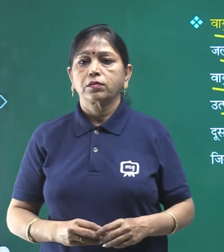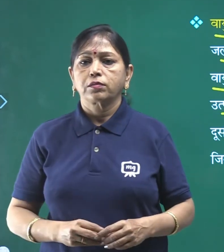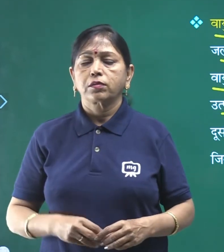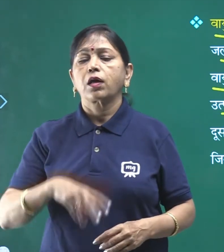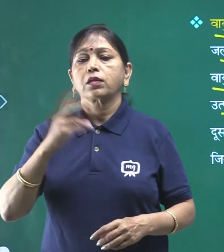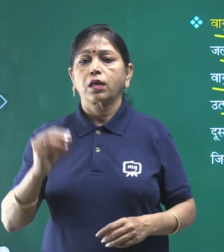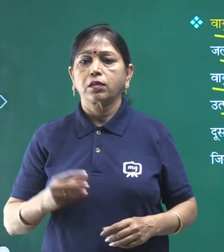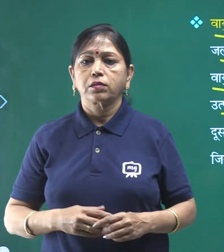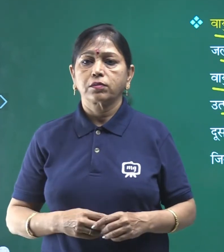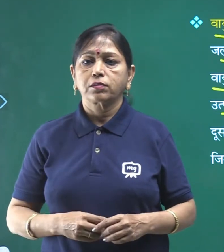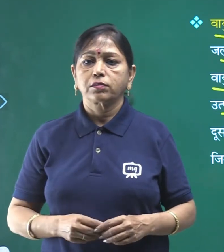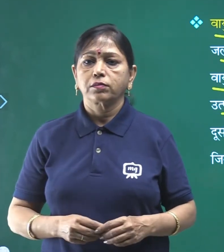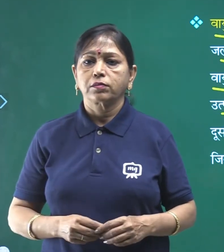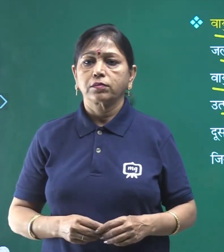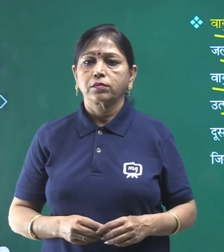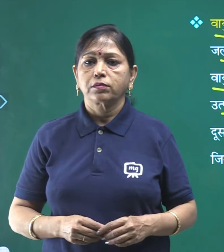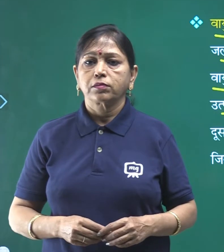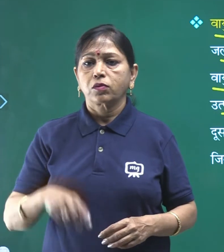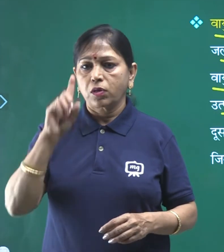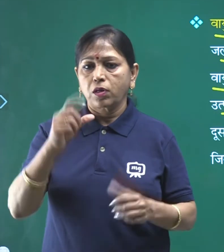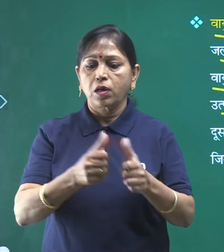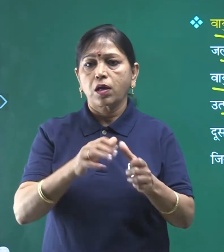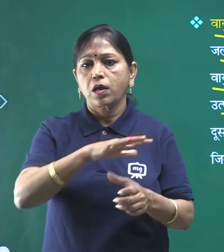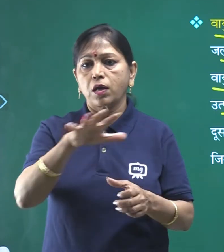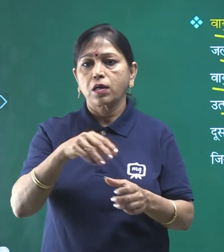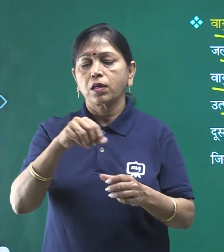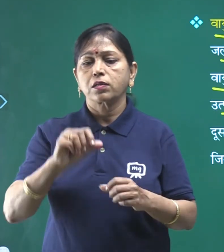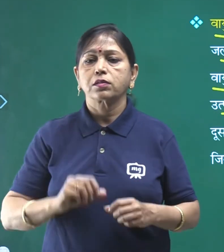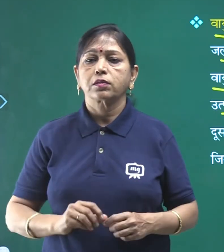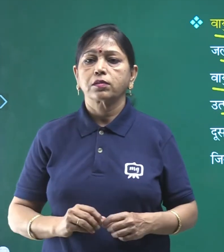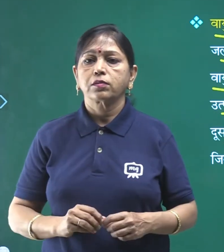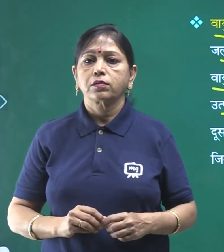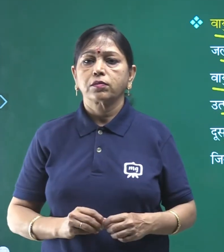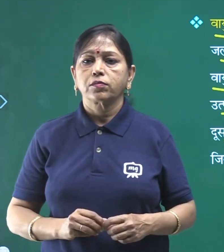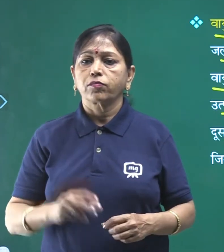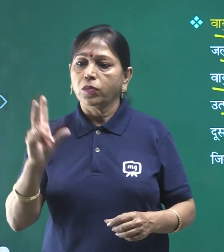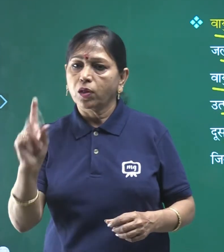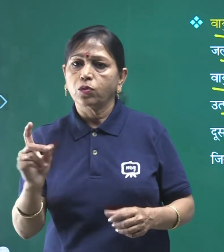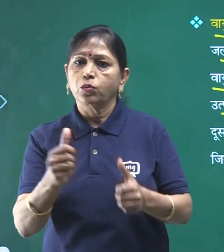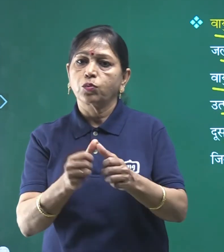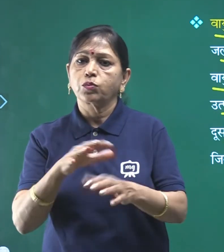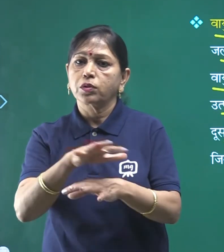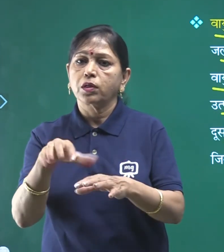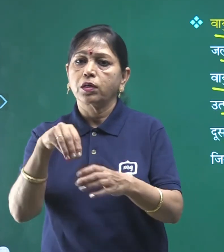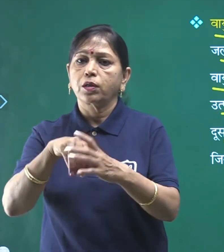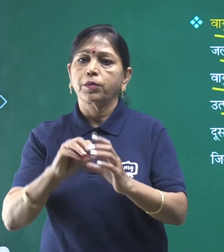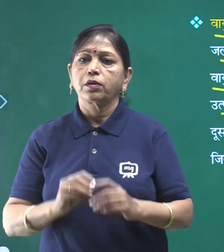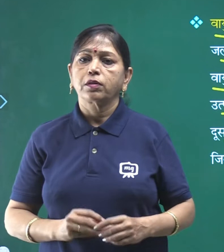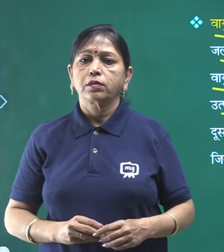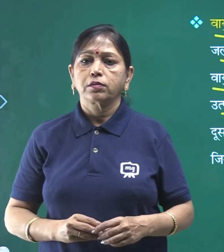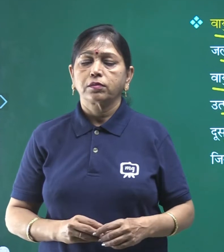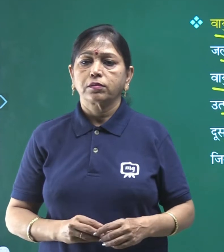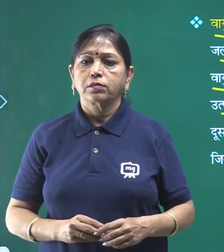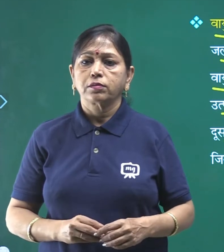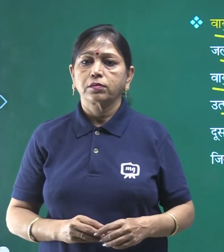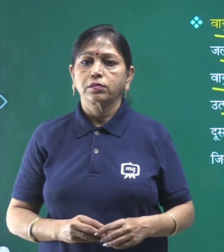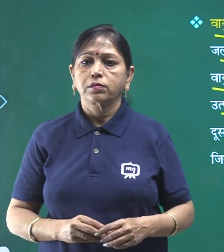कि हर धार एक क्षेत्र से दूसरे क्षेत्र में में